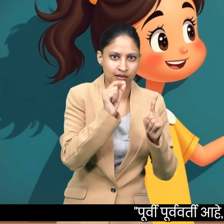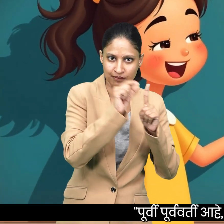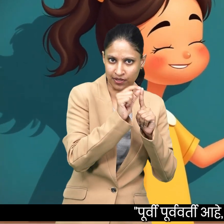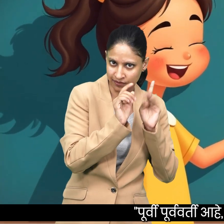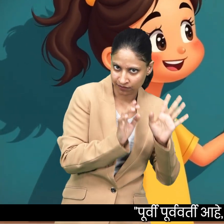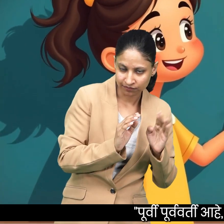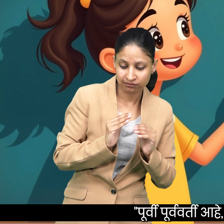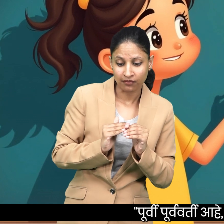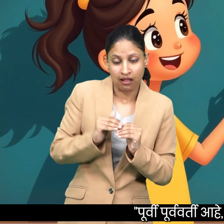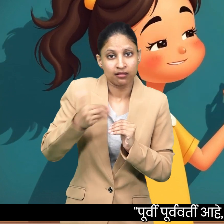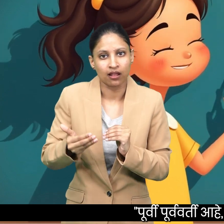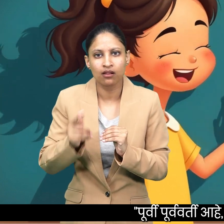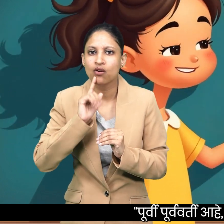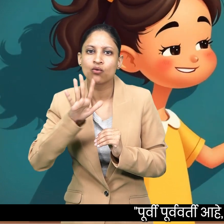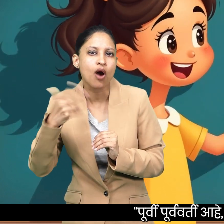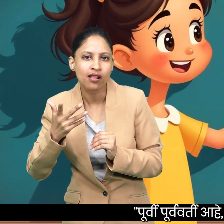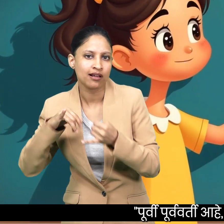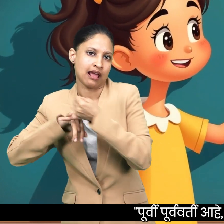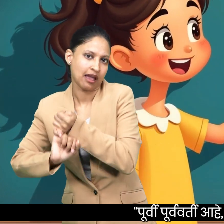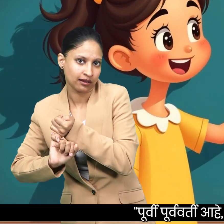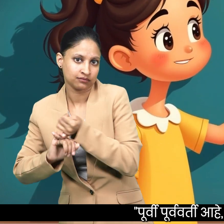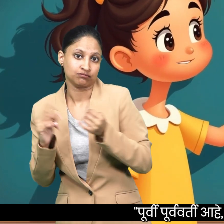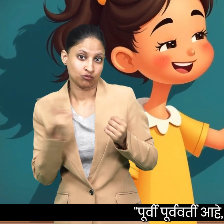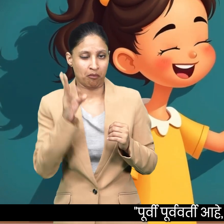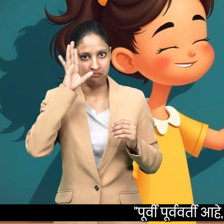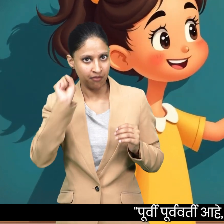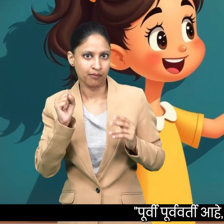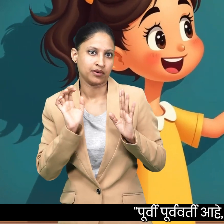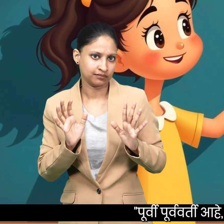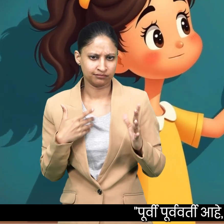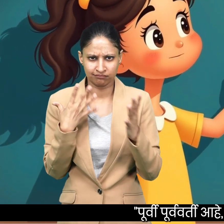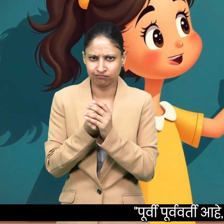पूर्वी पूर्ववर्ती आहे, नंतर उत्तराधिकारी आहे.